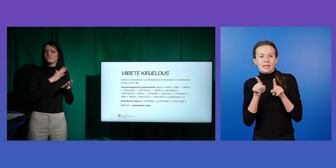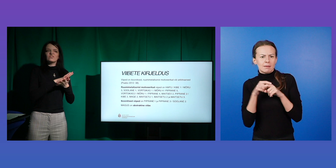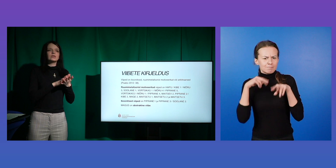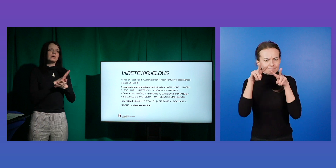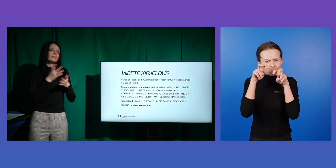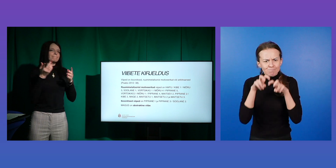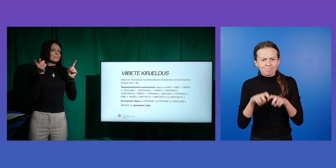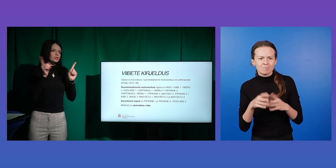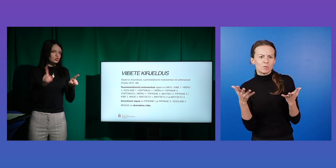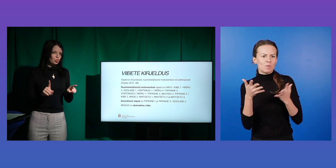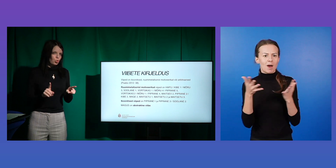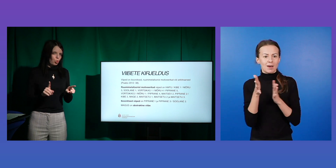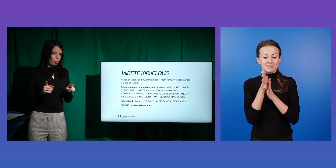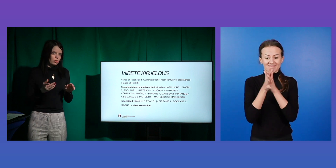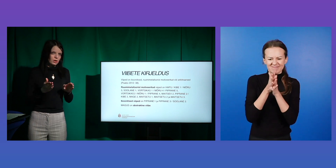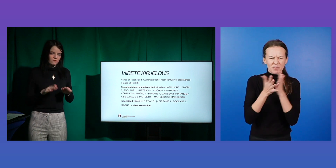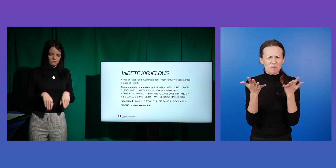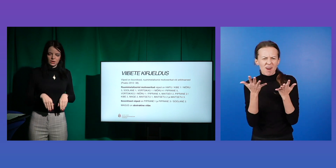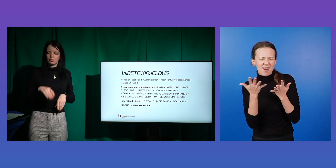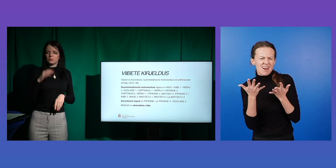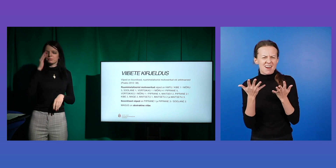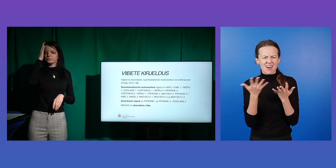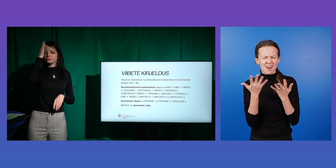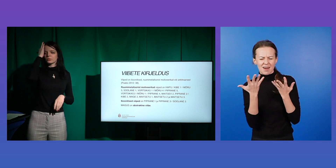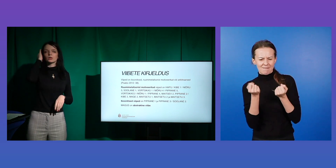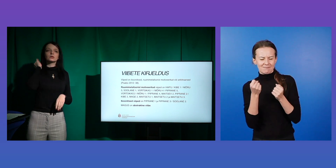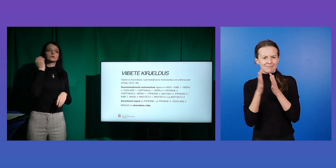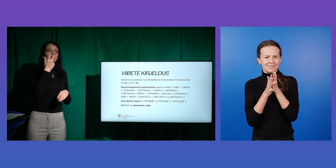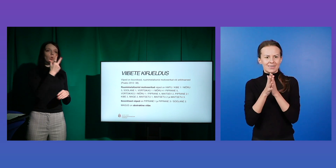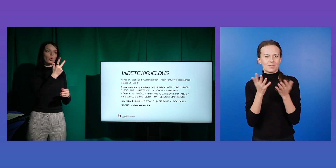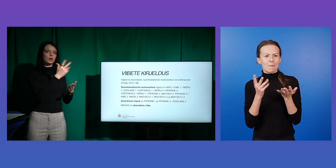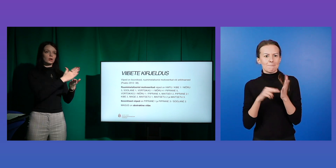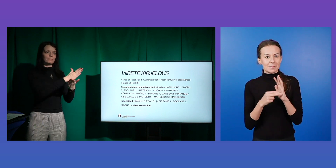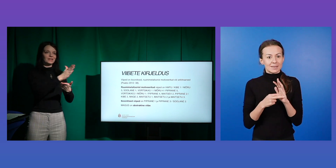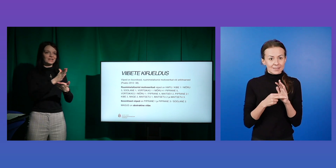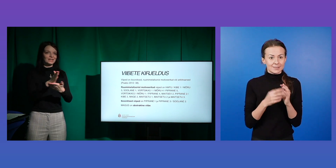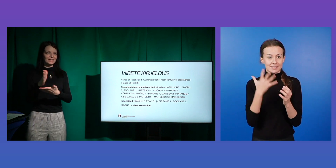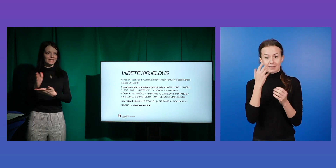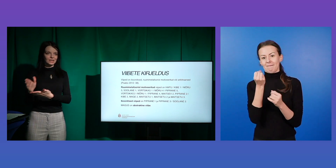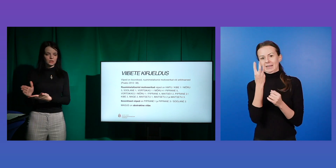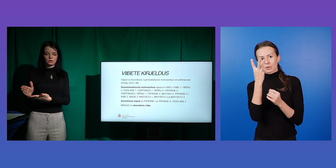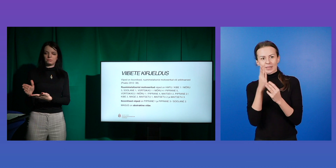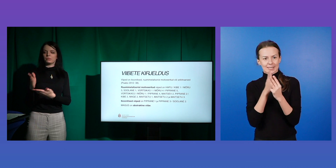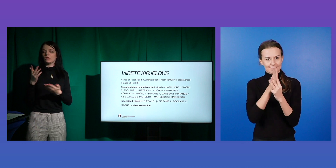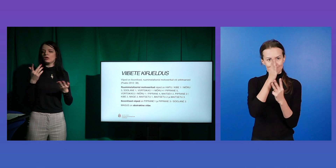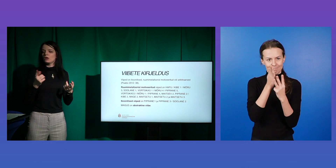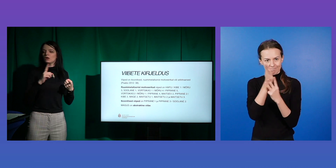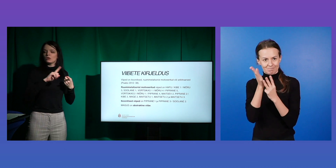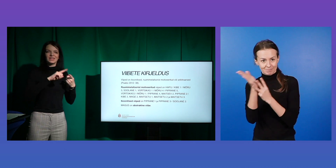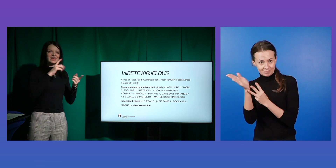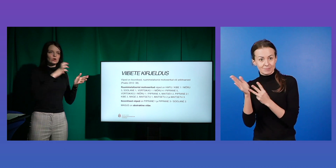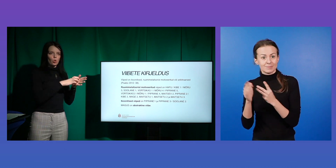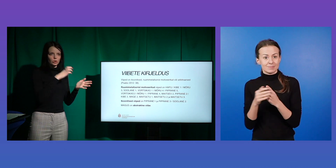Samuti tuli uurimuses välja ka, et need viiped saavad olla 3 erinevat liiki,